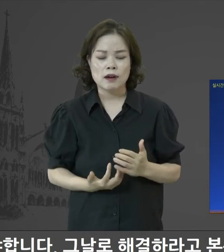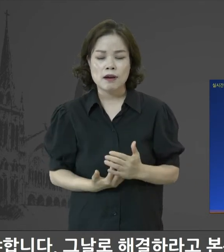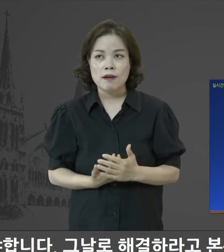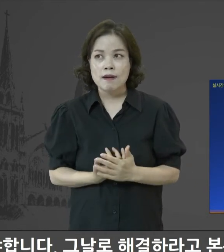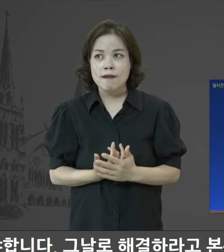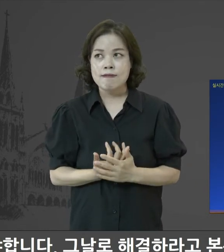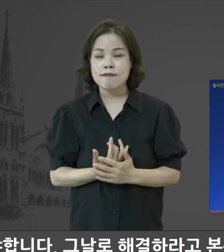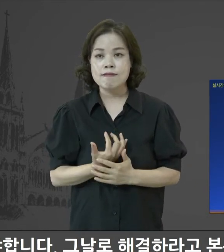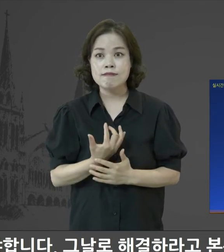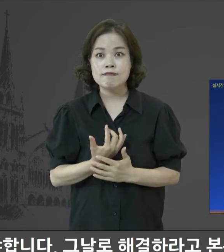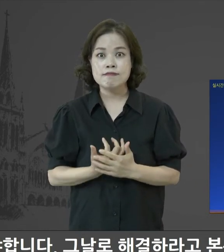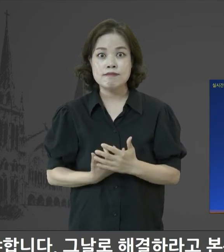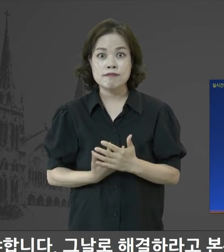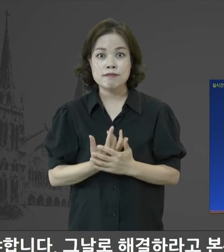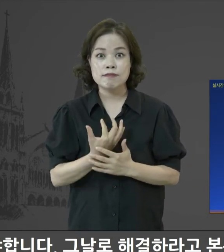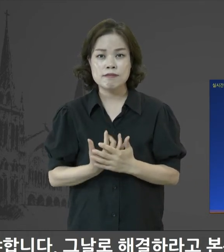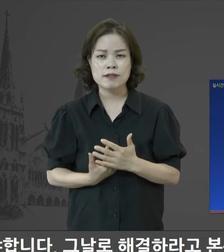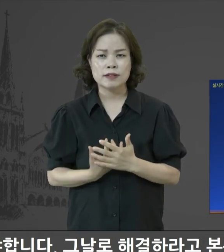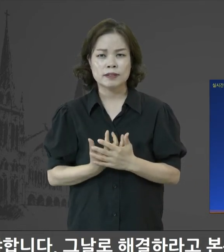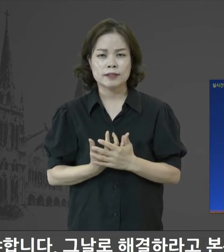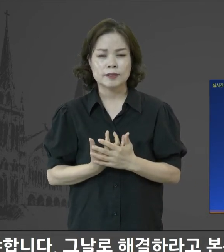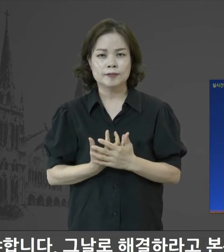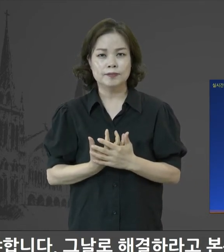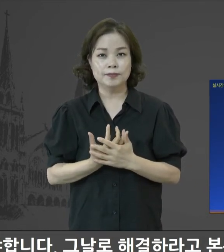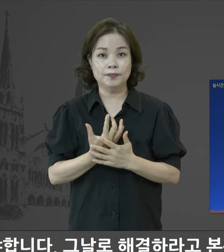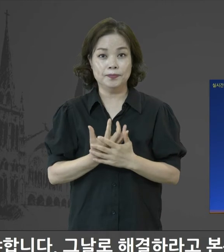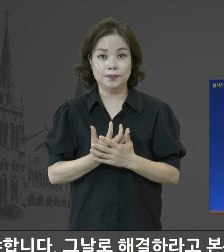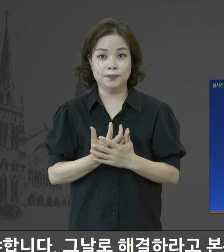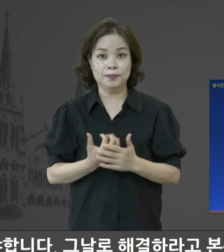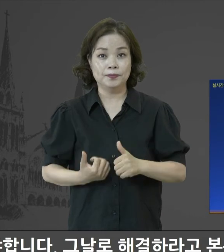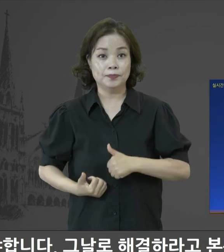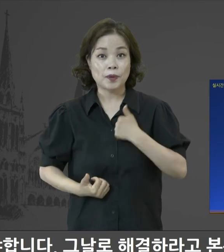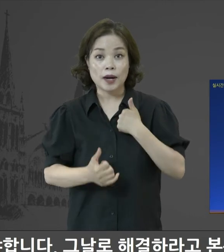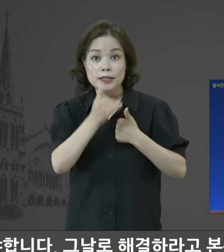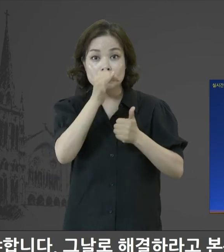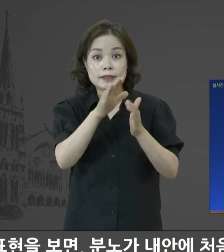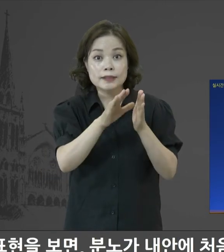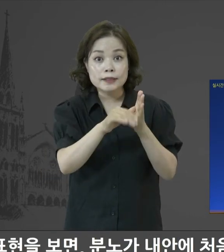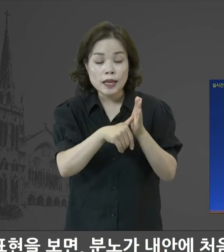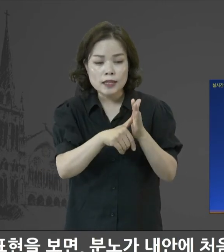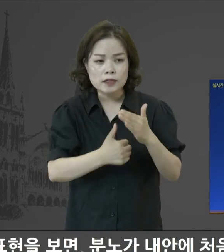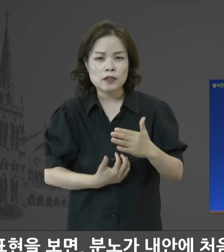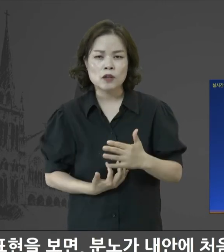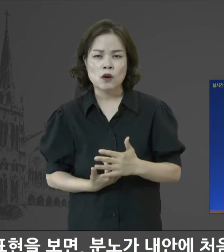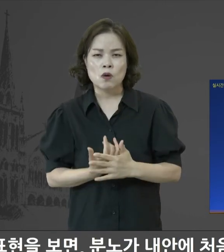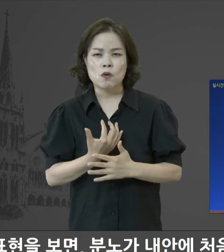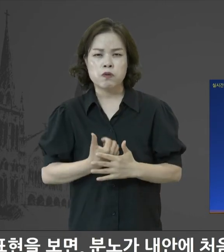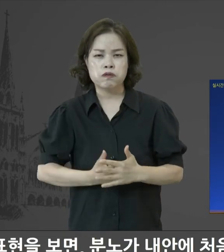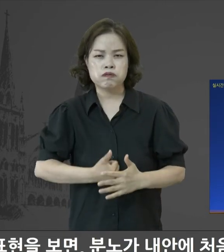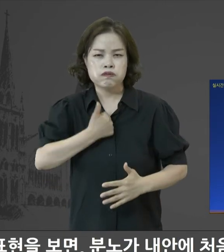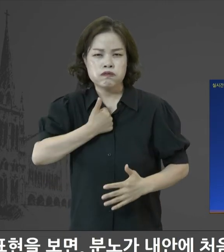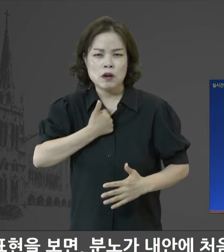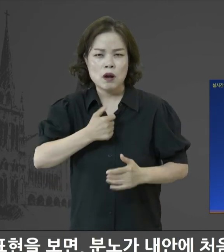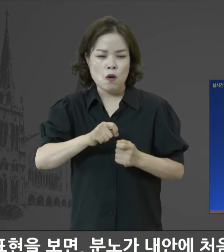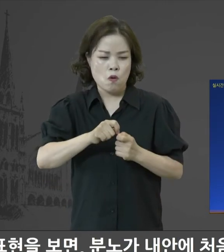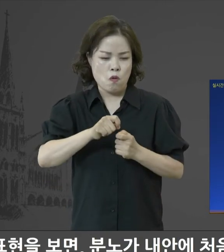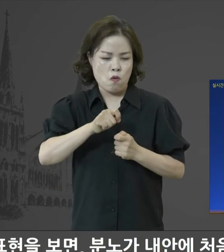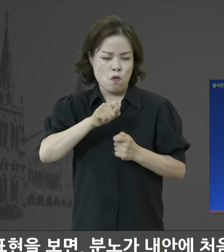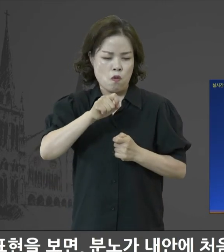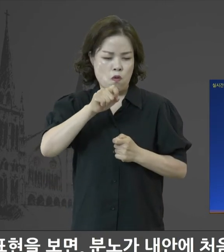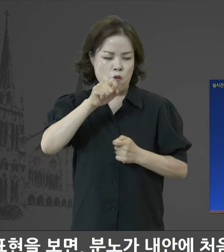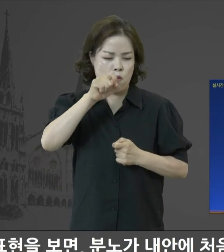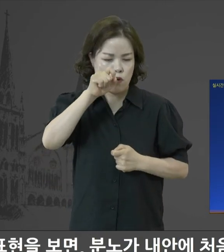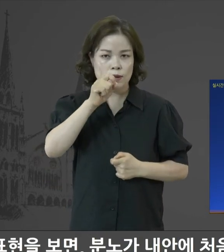그 다음에 그것을 안에 자리 잡게 될 때 이 분노가 내 안에서 오래